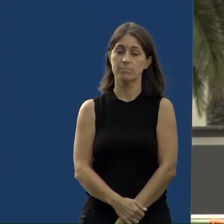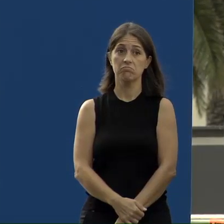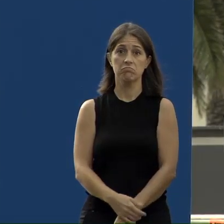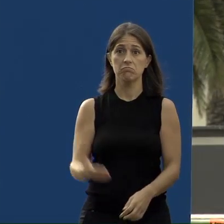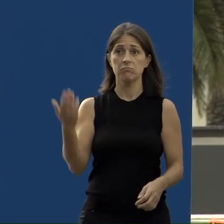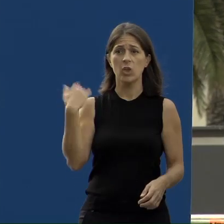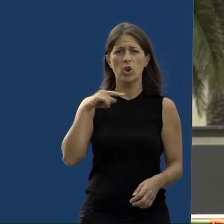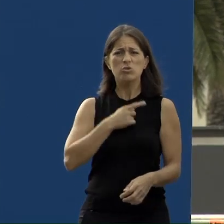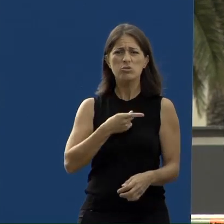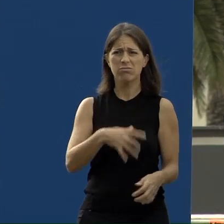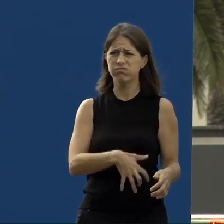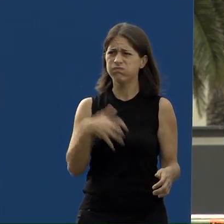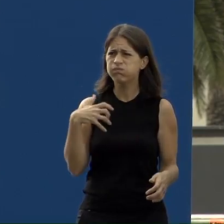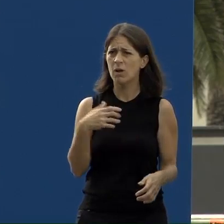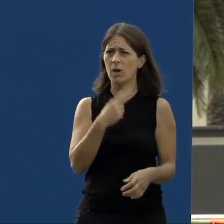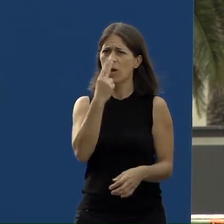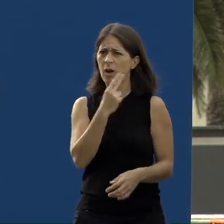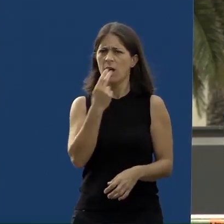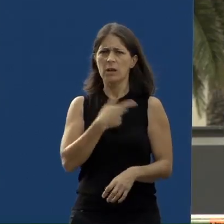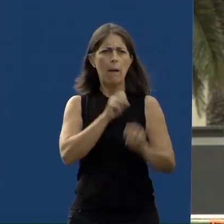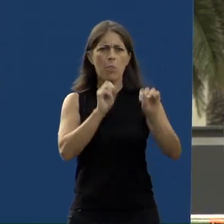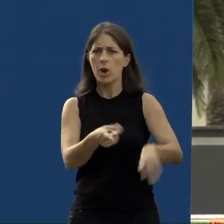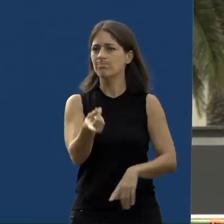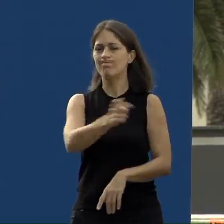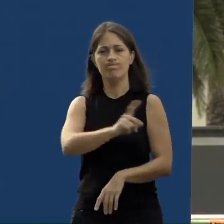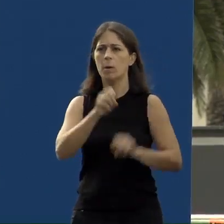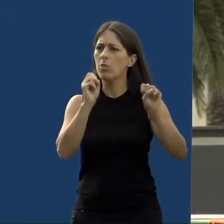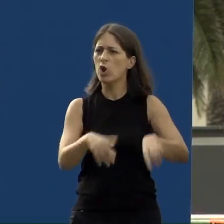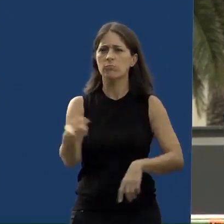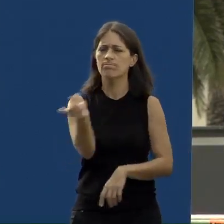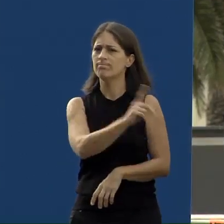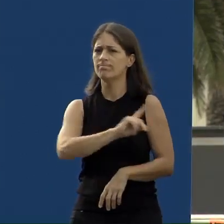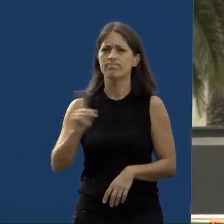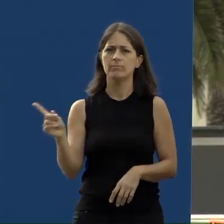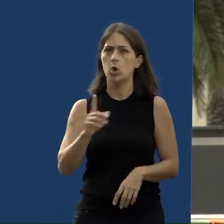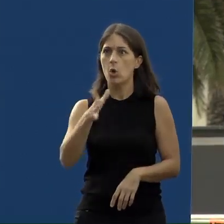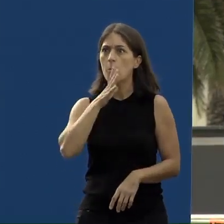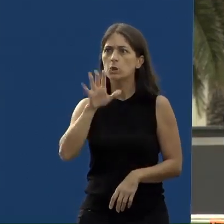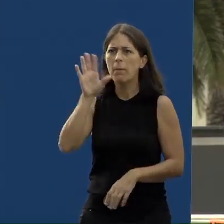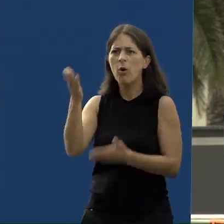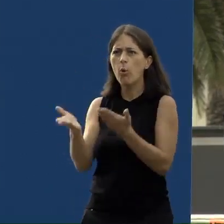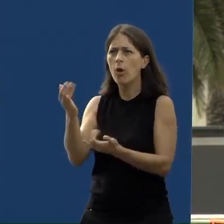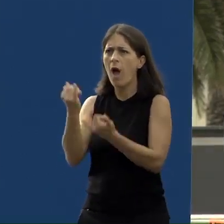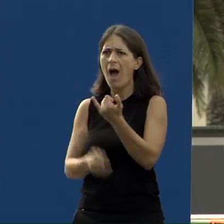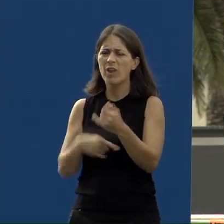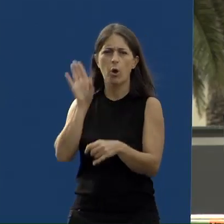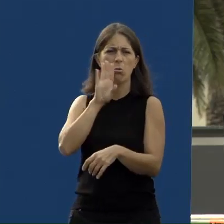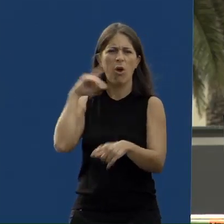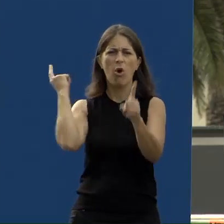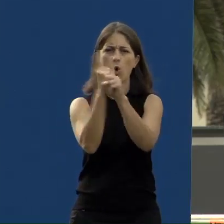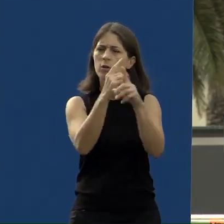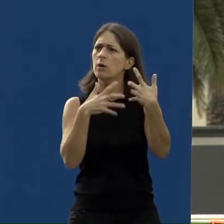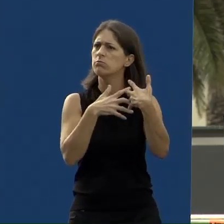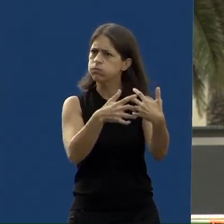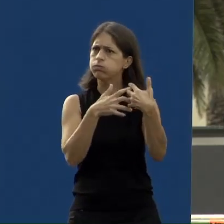Estivemos indignados, estamos comprometidos e non nos rendimos. Non nos rendimos. Porque un país xusto loita contra a corrupción. Por eso unha